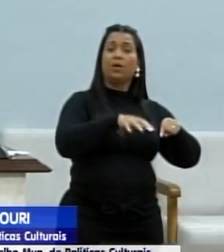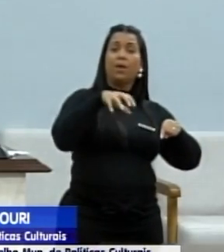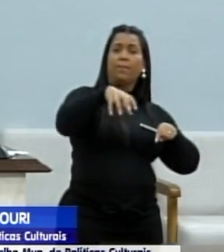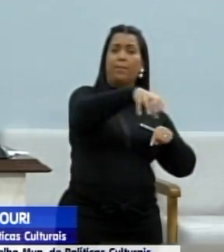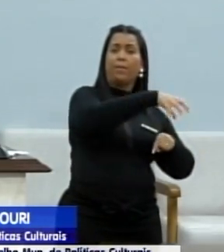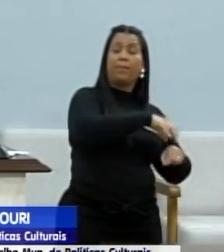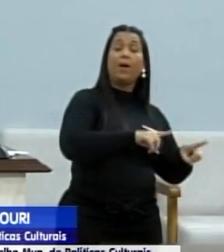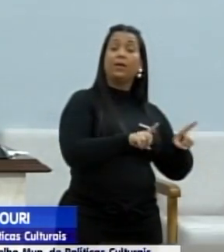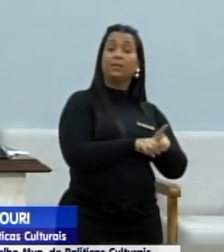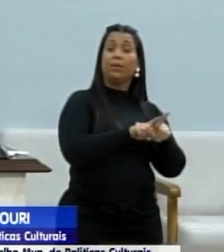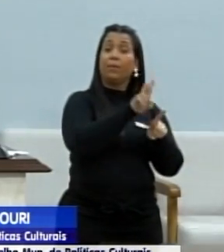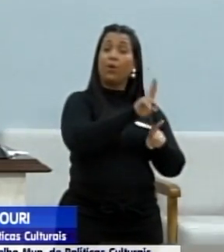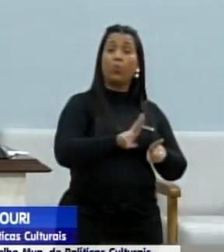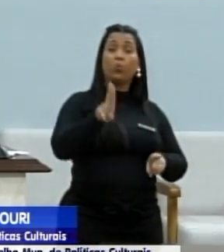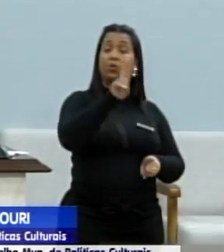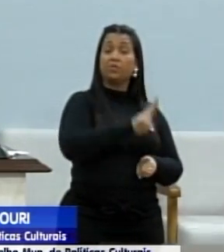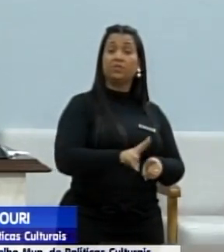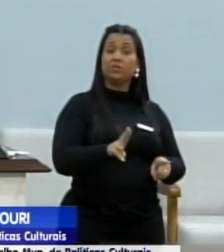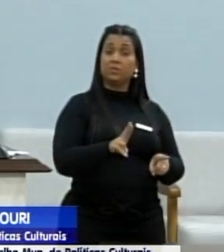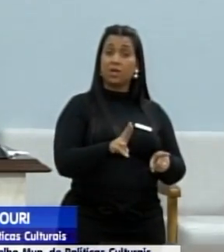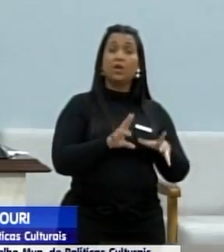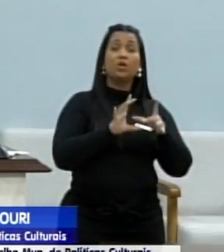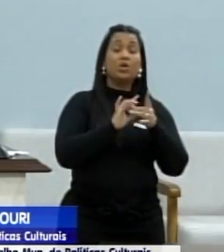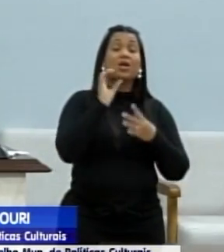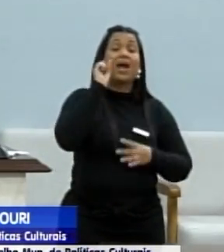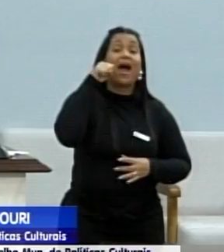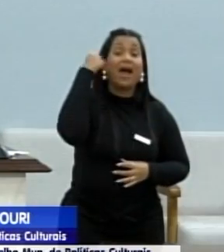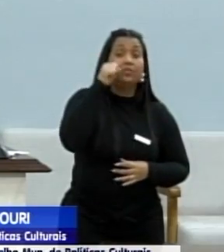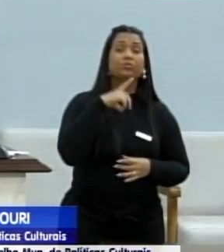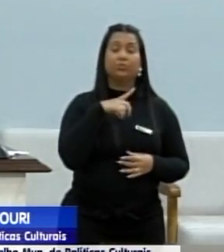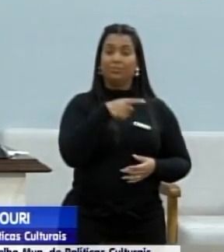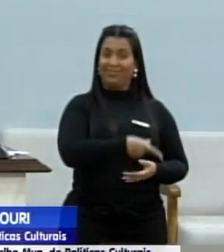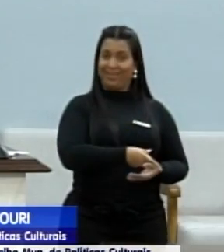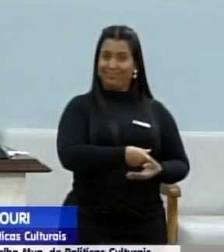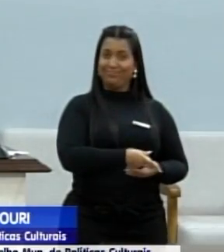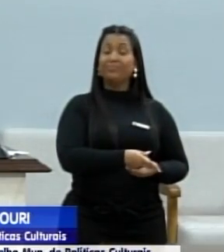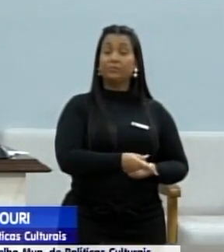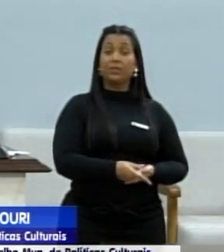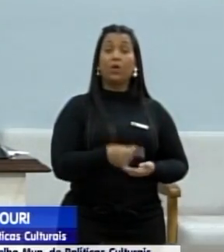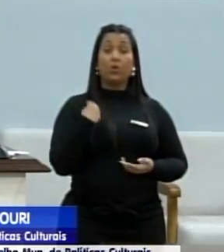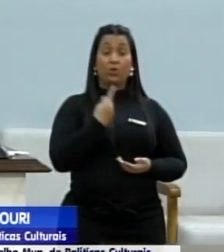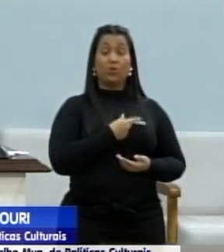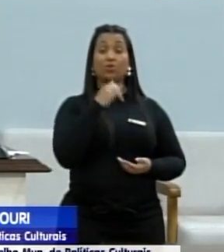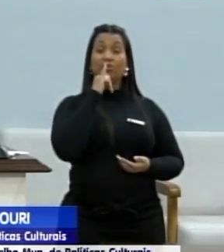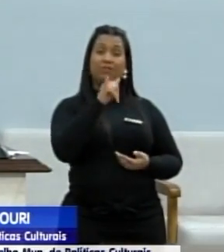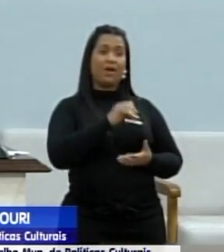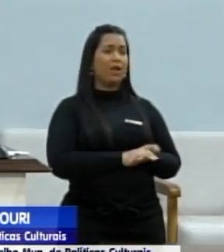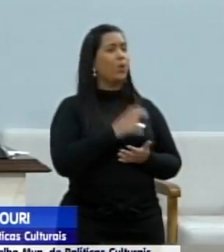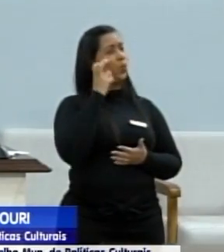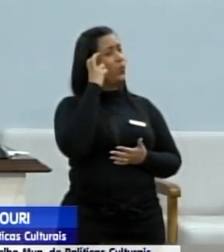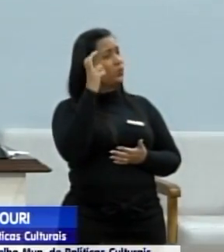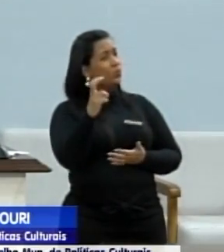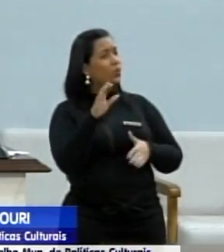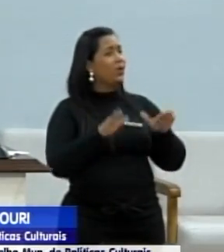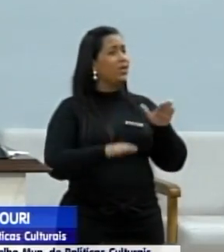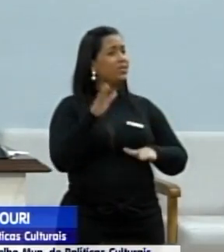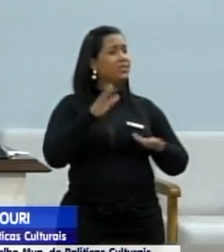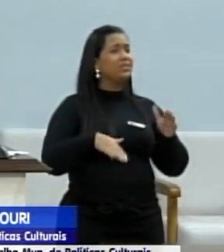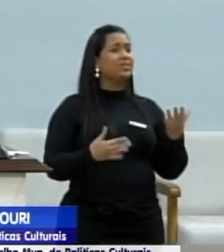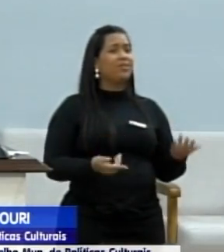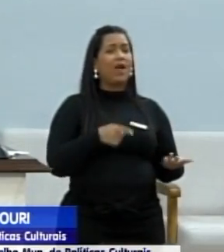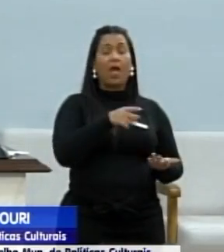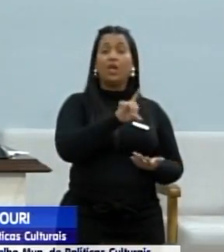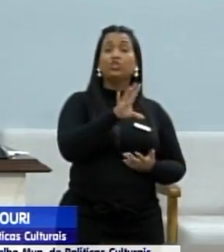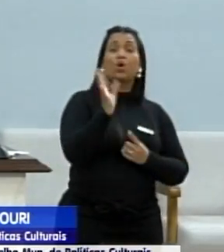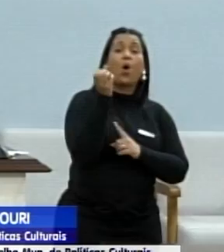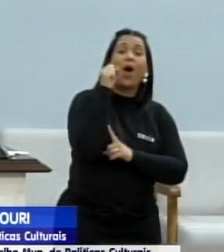as universidades e os segmentos artísticos, né? Quando a gente fala, né, de cultura, muitas vezes a gente reduz a parte